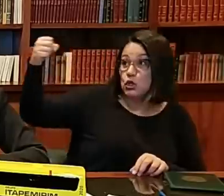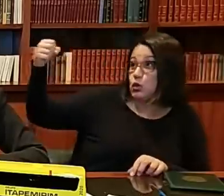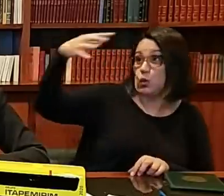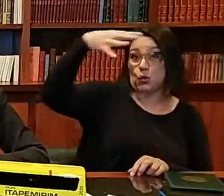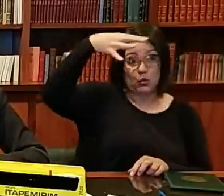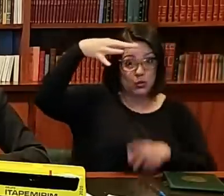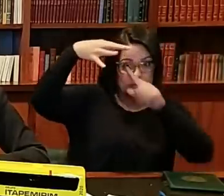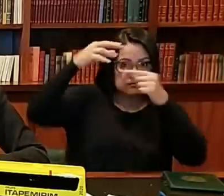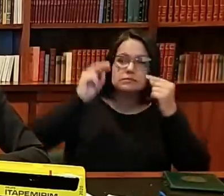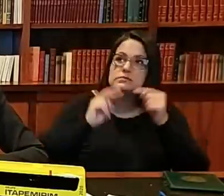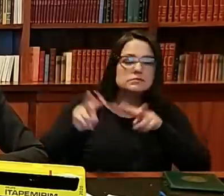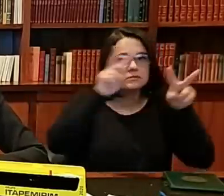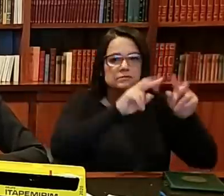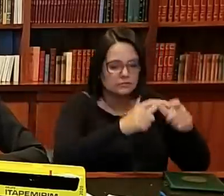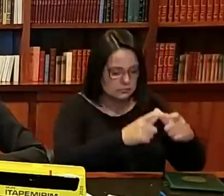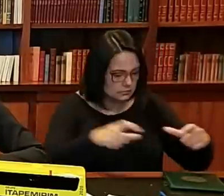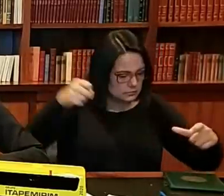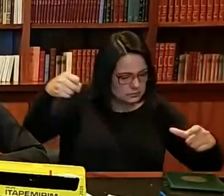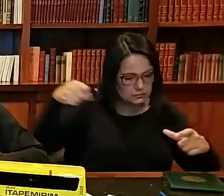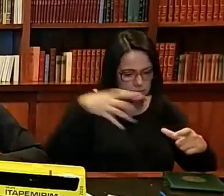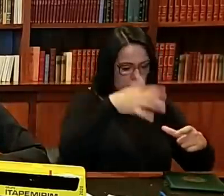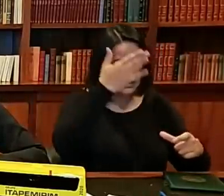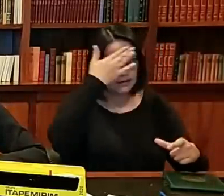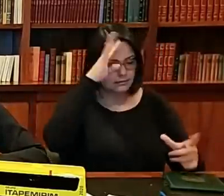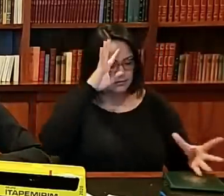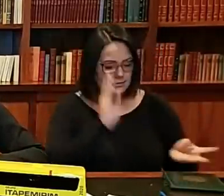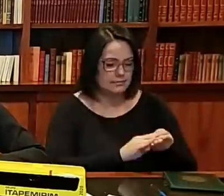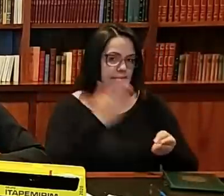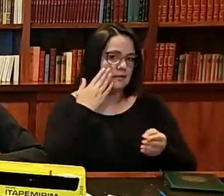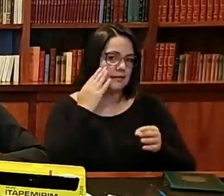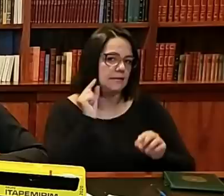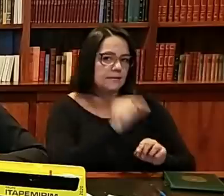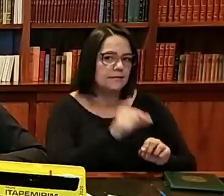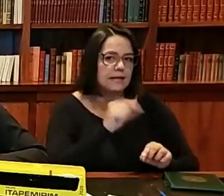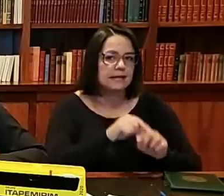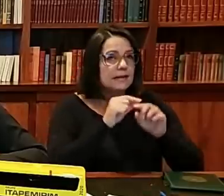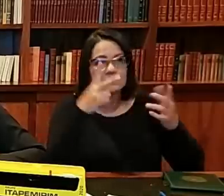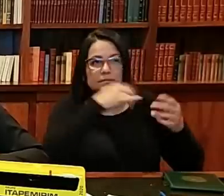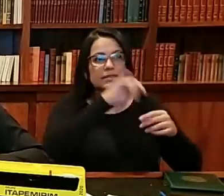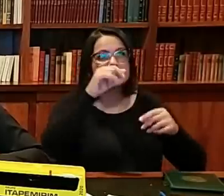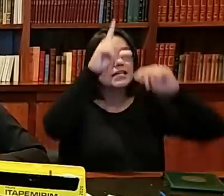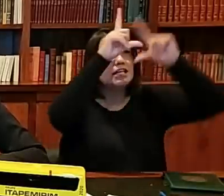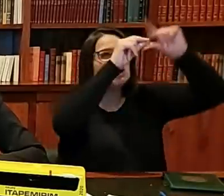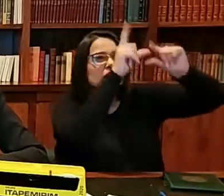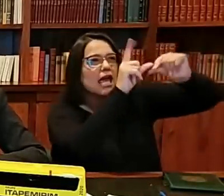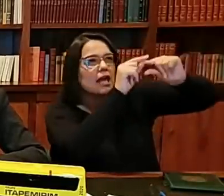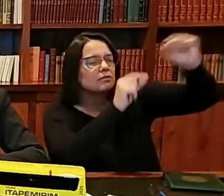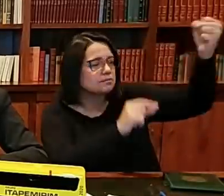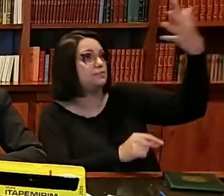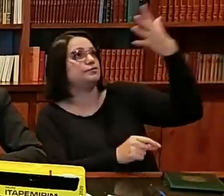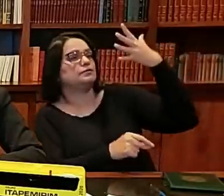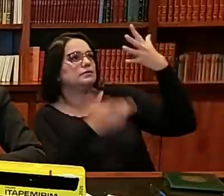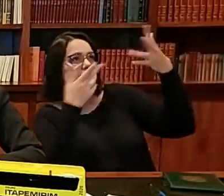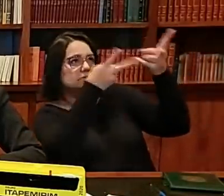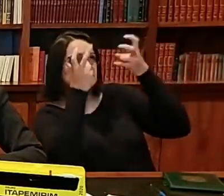via numa lâmina, você sabia o que tinha, por exemplo, naquela estrela. É isso mesmo? Uhum. Agora, isso aqui é uma